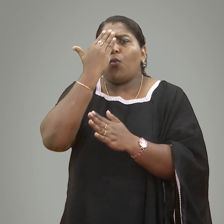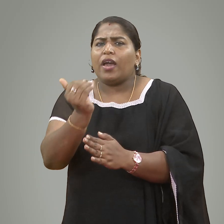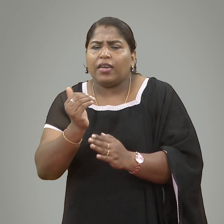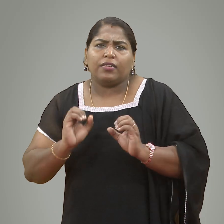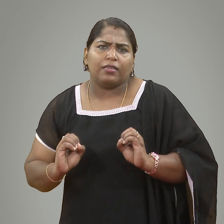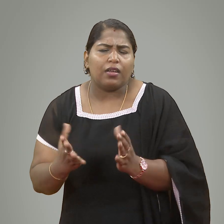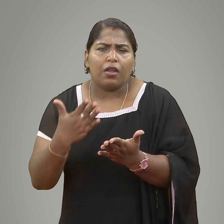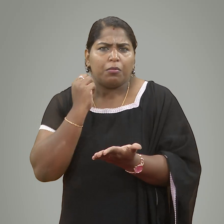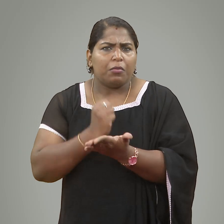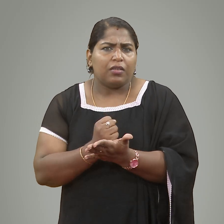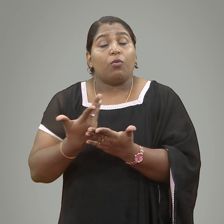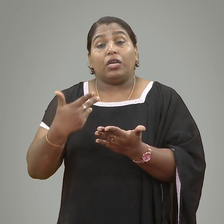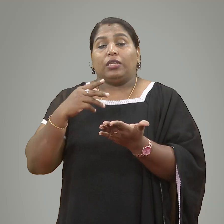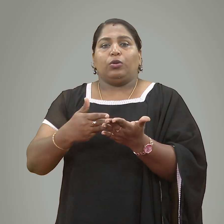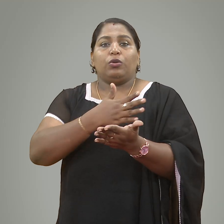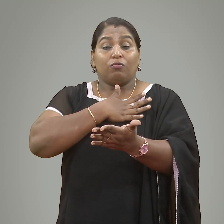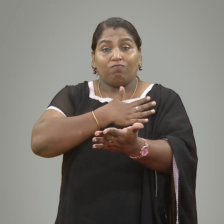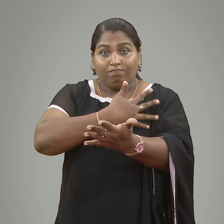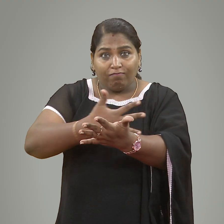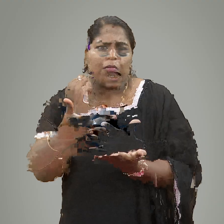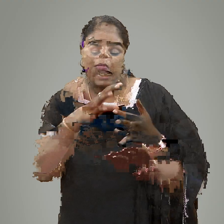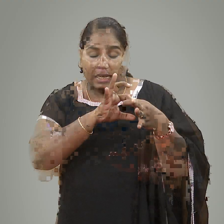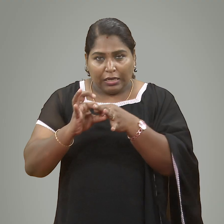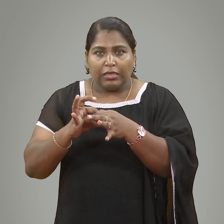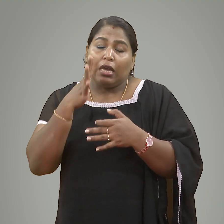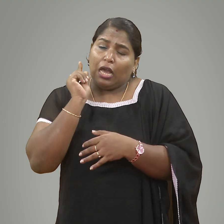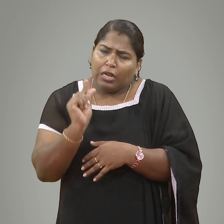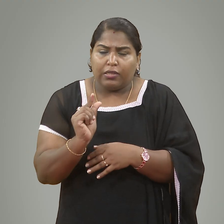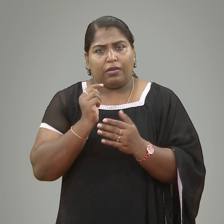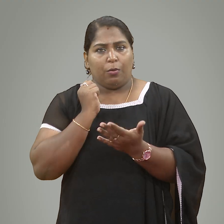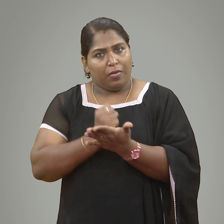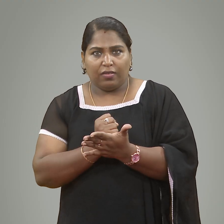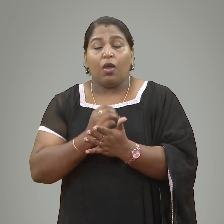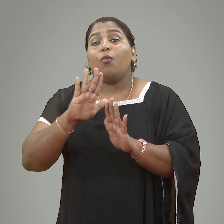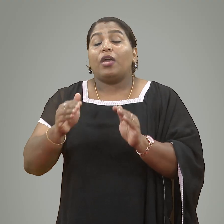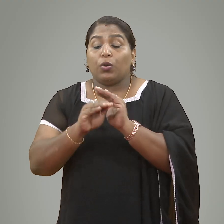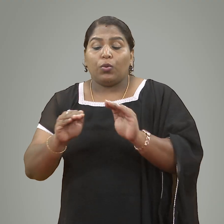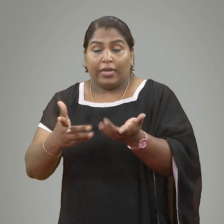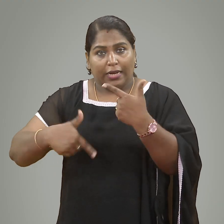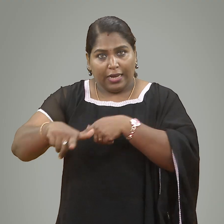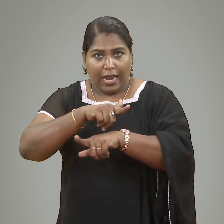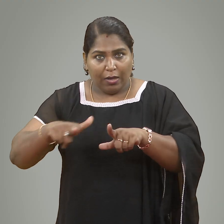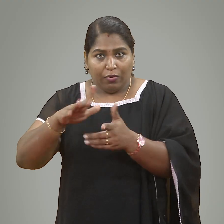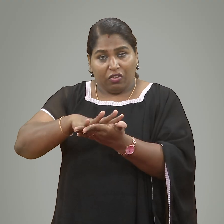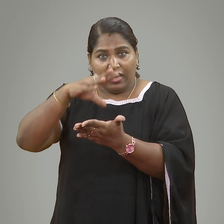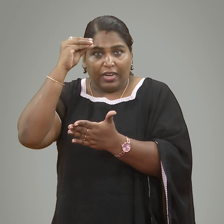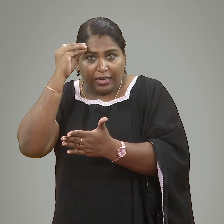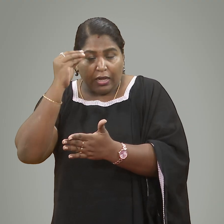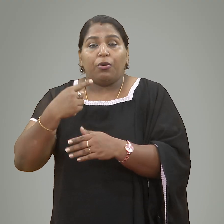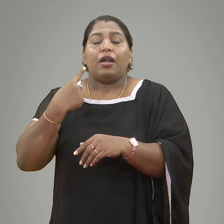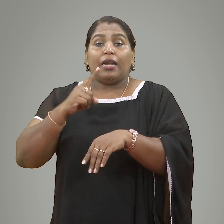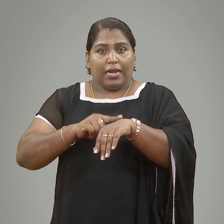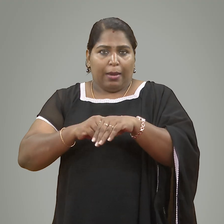നേരത്തെ തന്നെ കേൾവിക്കുറവ്? ഇറ്റ്സ് എ ന്യൂറൽ എമർജൻസി. എന്തുകൊണ്ടാണ് നമ്മൾ പറയുന്നതെന്ന് പറഞ്ഞു കഴിഞ്ഞാൽ, കുട്ടികൾക്ക് ഭാഷ പഠിക്കാനുള്ള